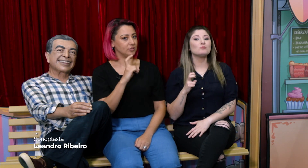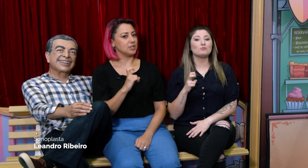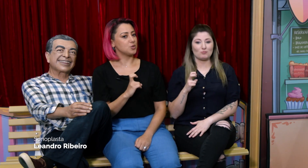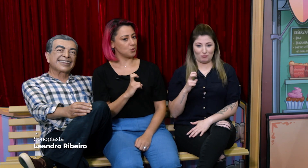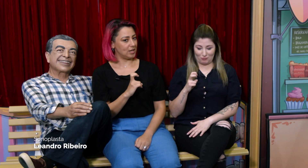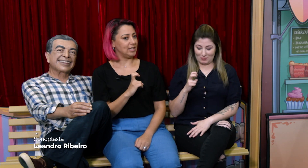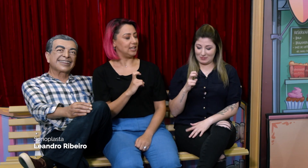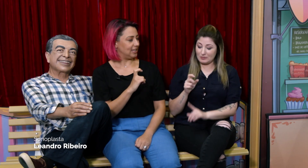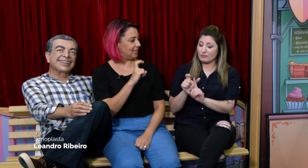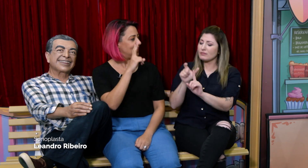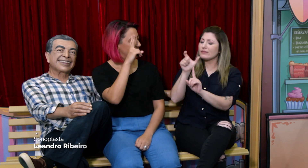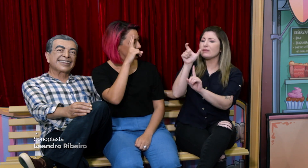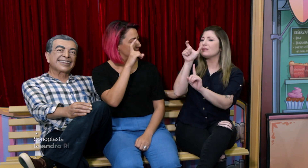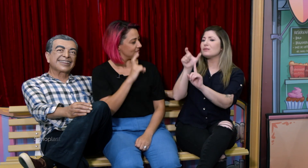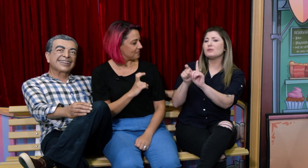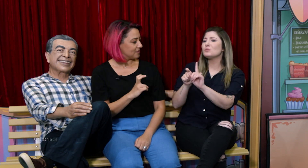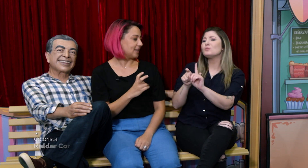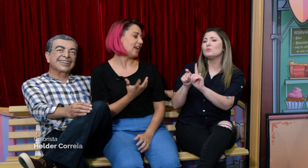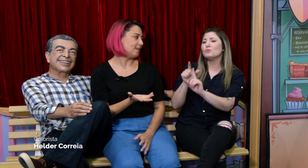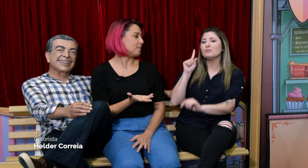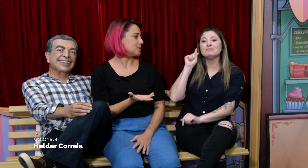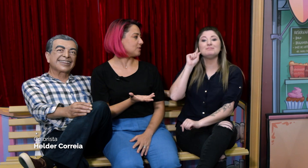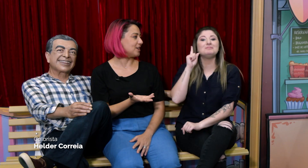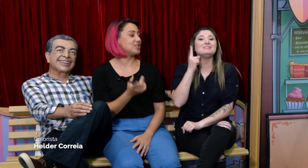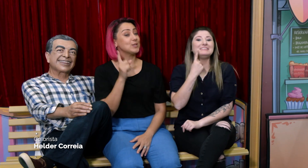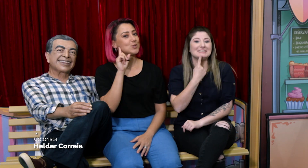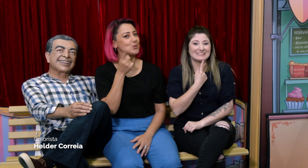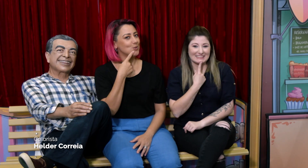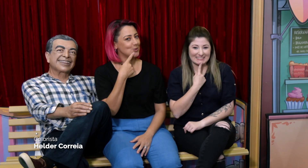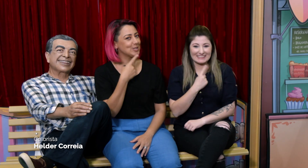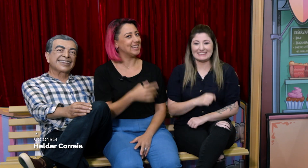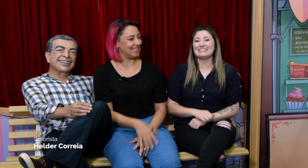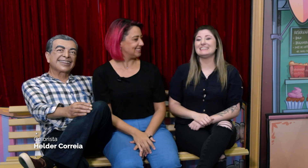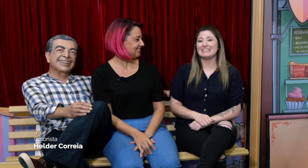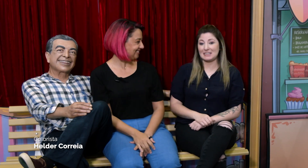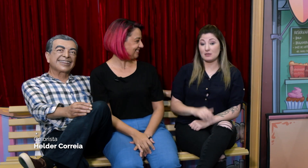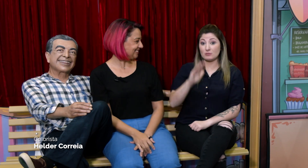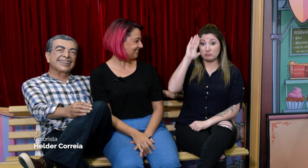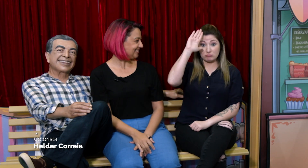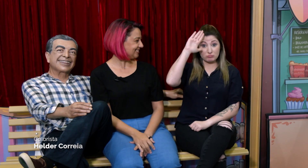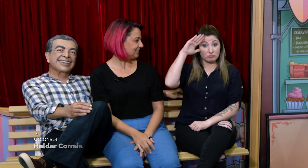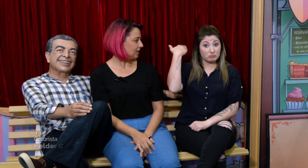Agora o sinal da Sueli, que ela é uma personagem surda.